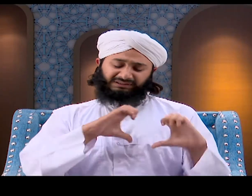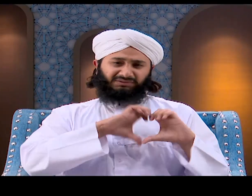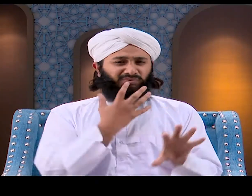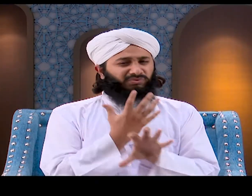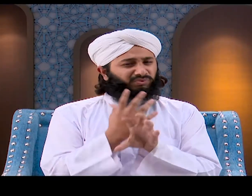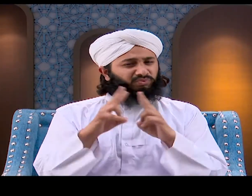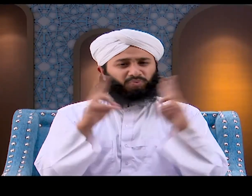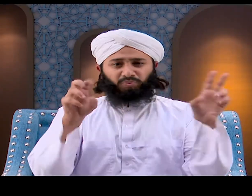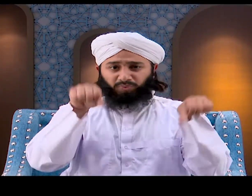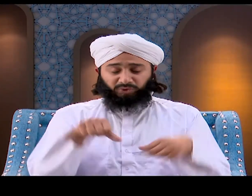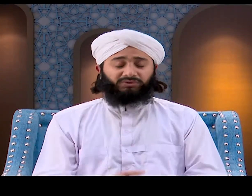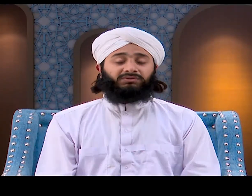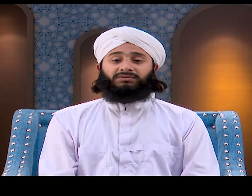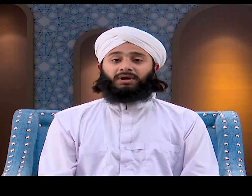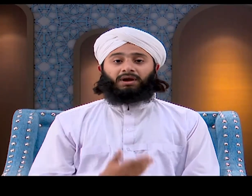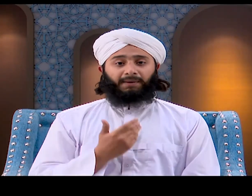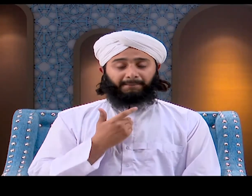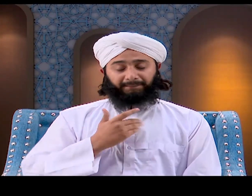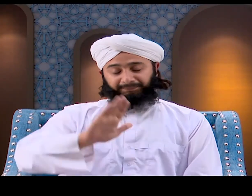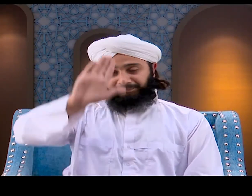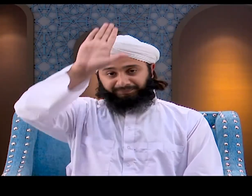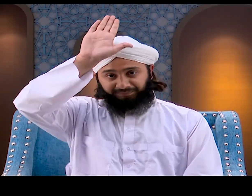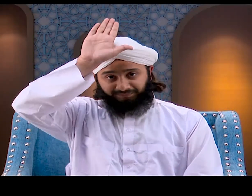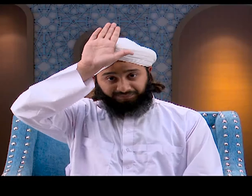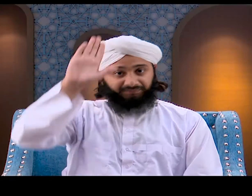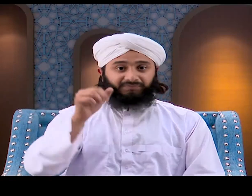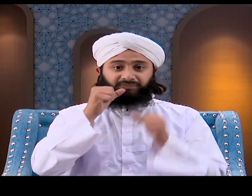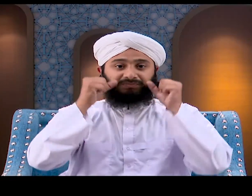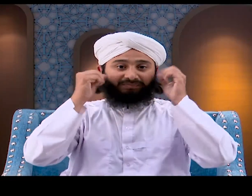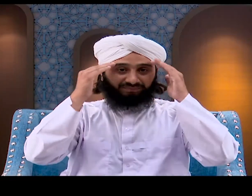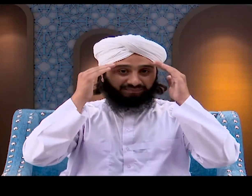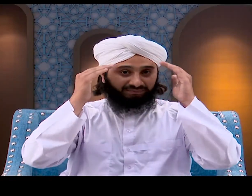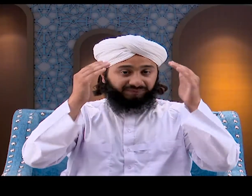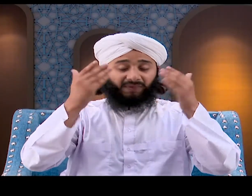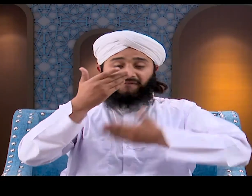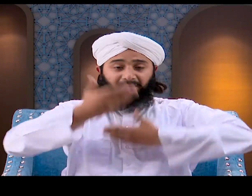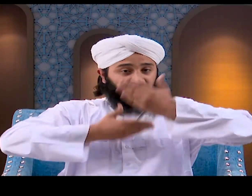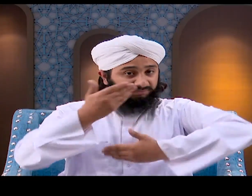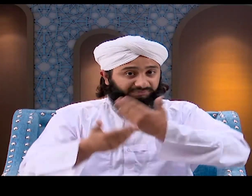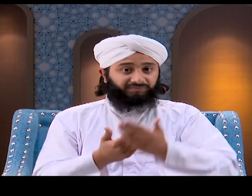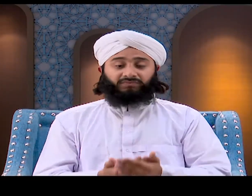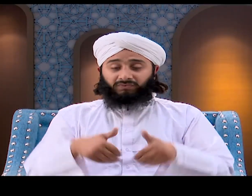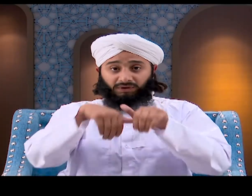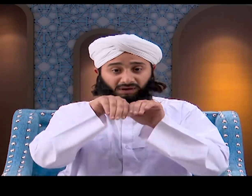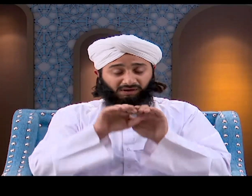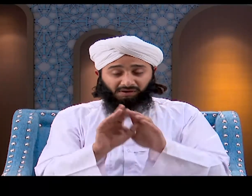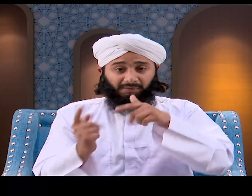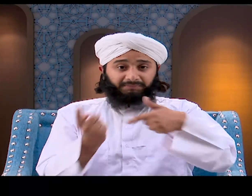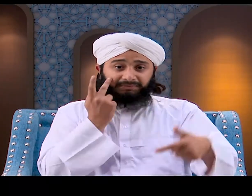مدینے کے تاجدار صلی اللہ علیہ وآلہ وسلم نے فرمایا، قبروں کے حالات پر غور کیا کرو اور مرنے